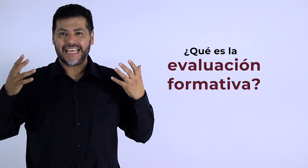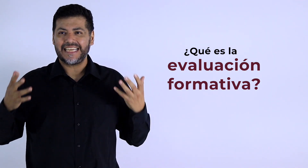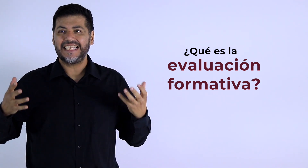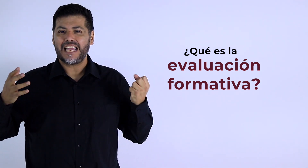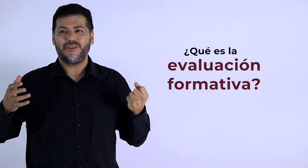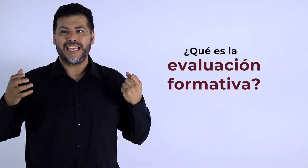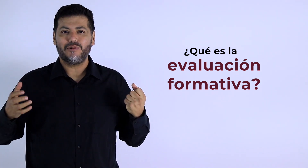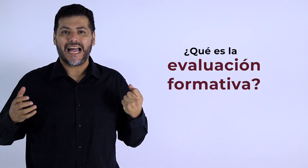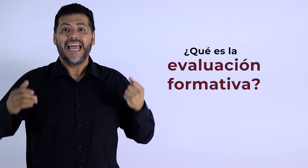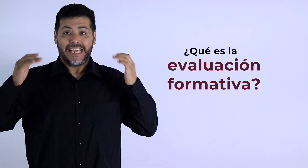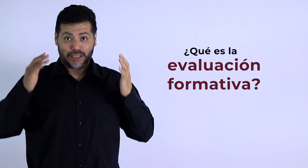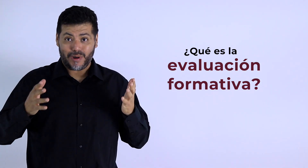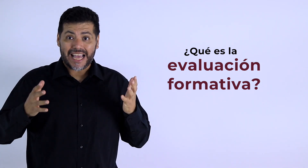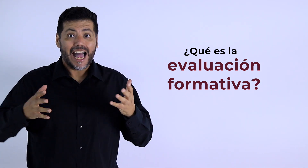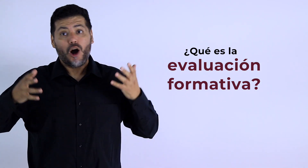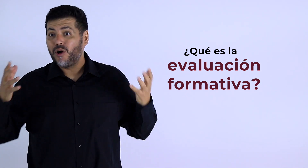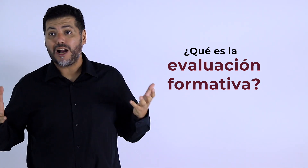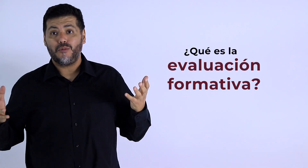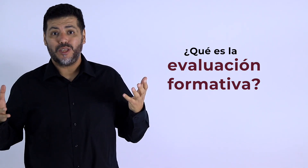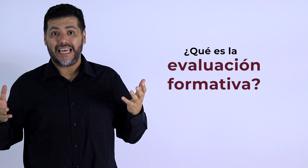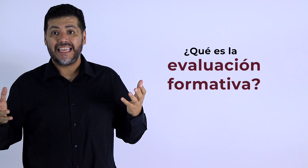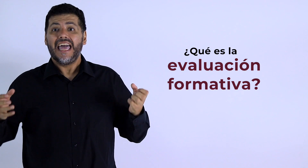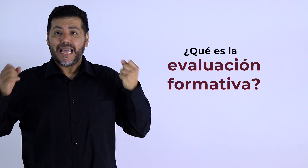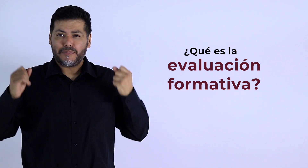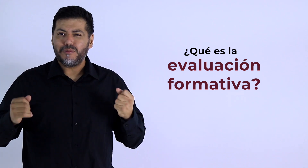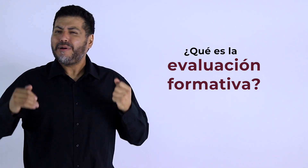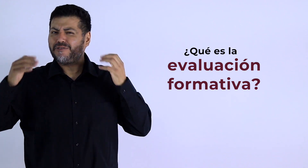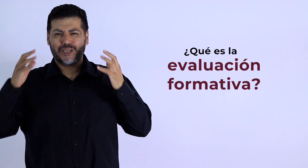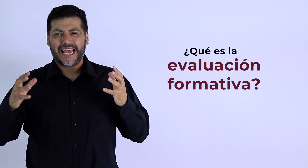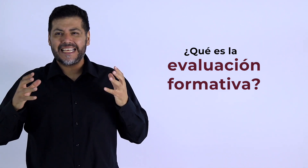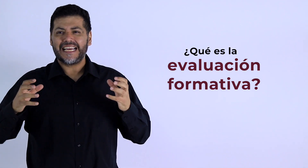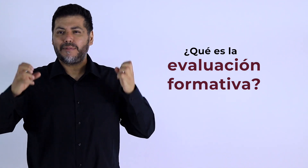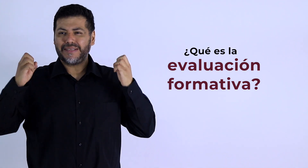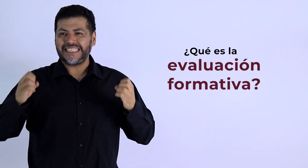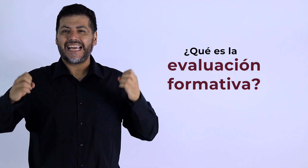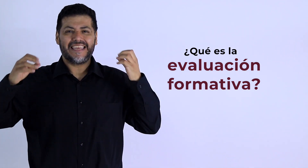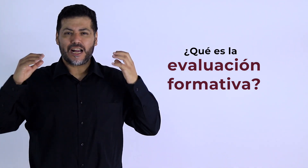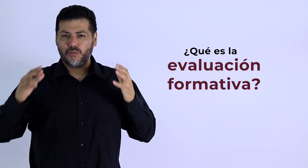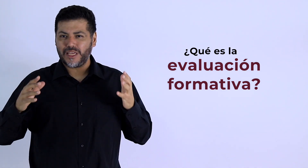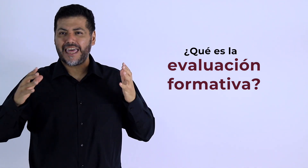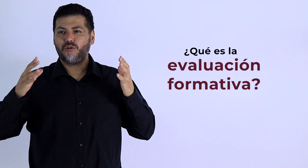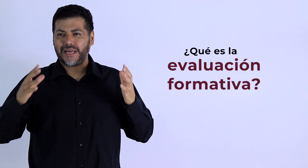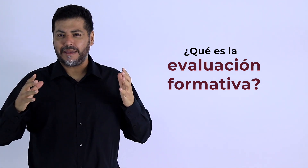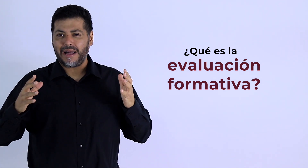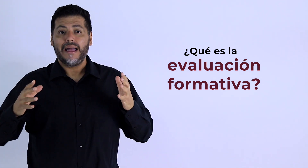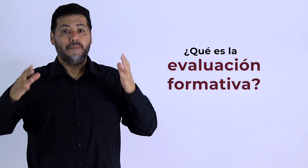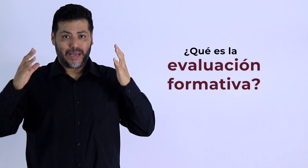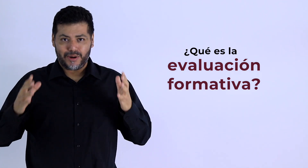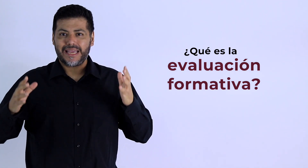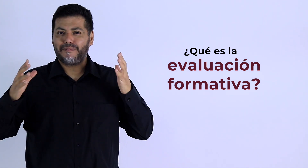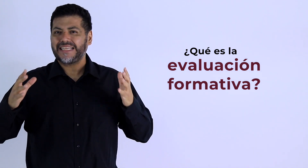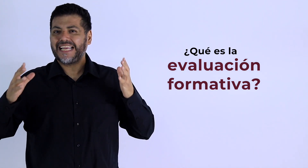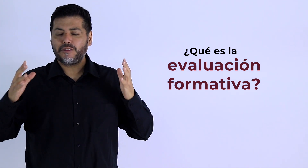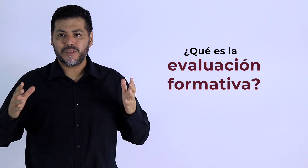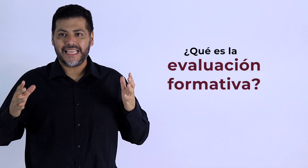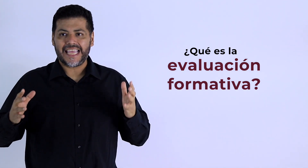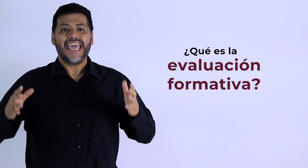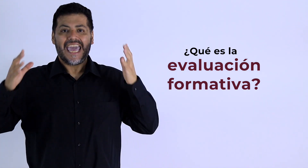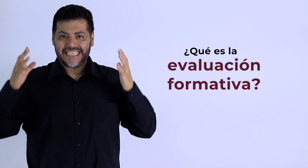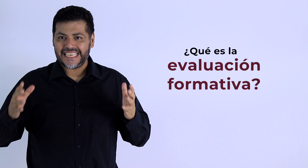quehacer diario del aula, la escuela o la comunidad, que promueve y fortalezca el aprendizaje de la comunidad educativa, mejore la práctica docente e incide